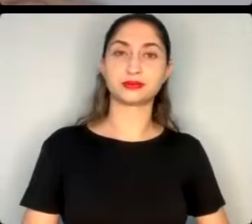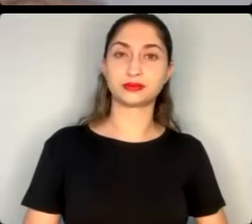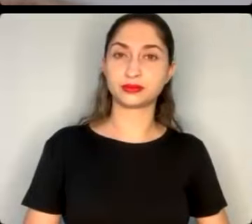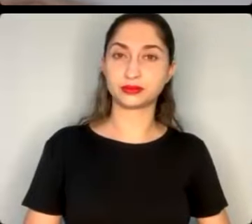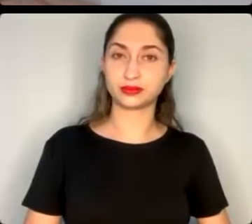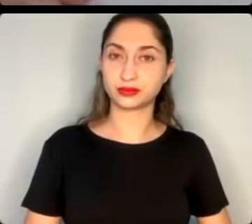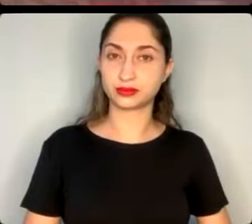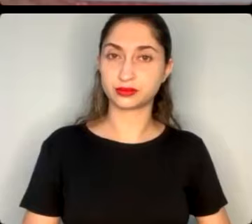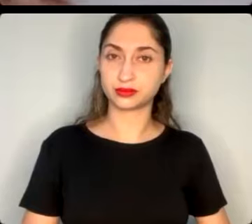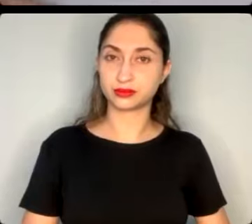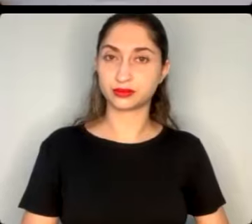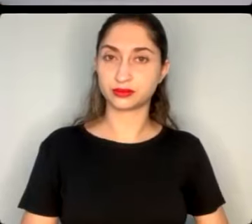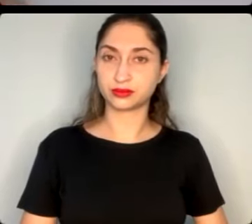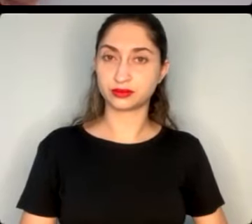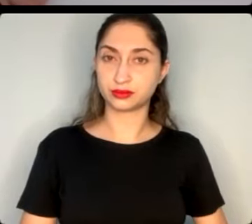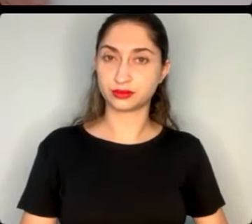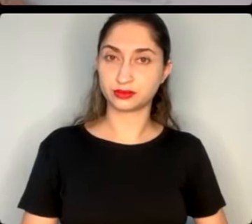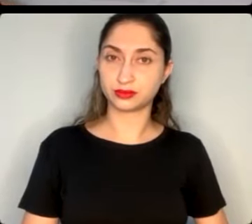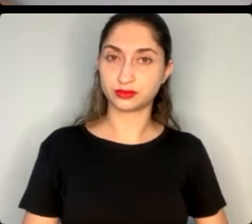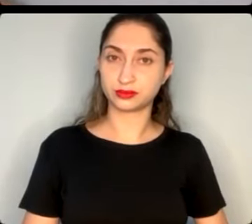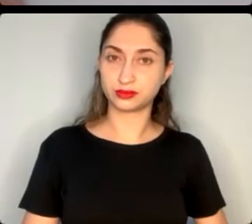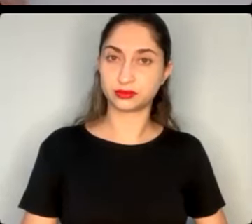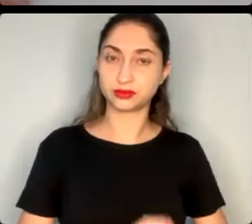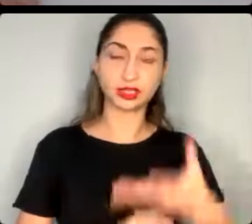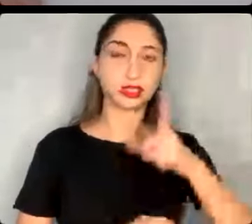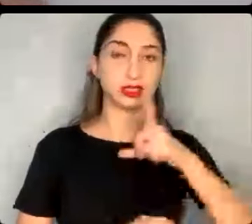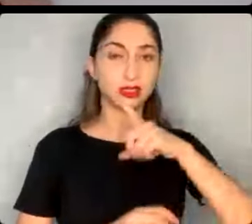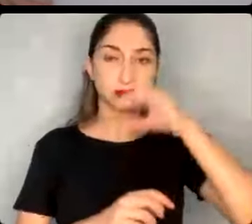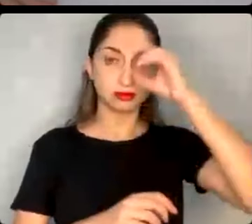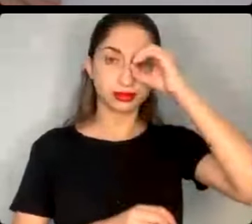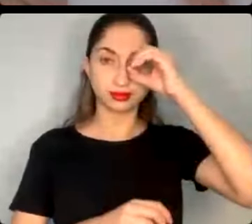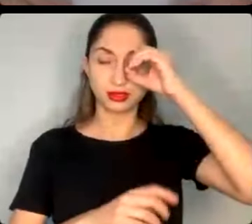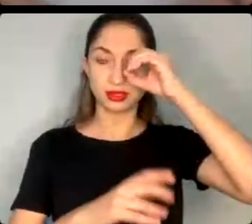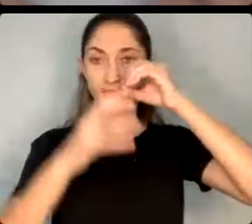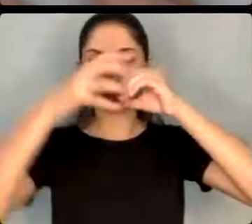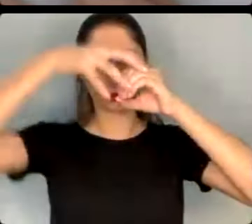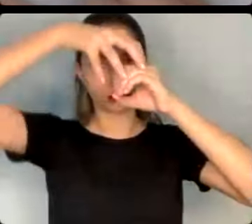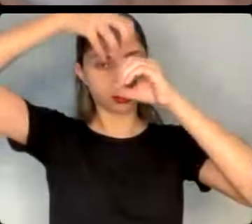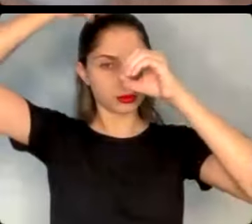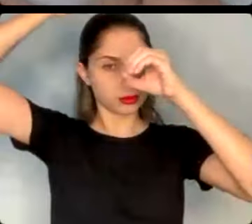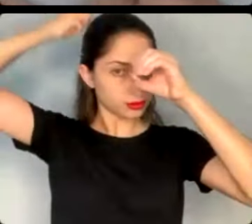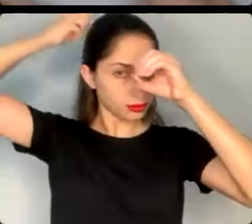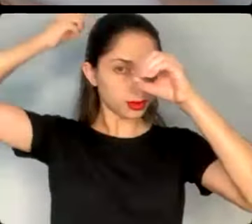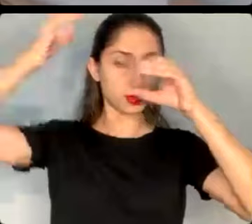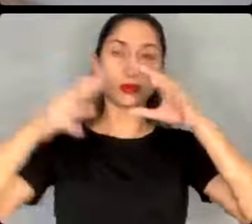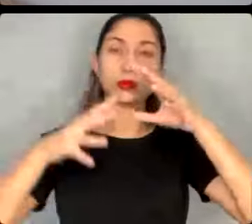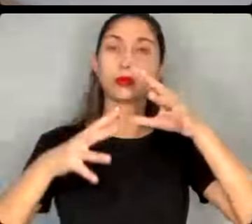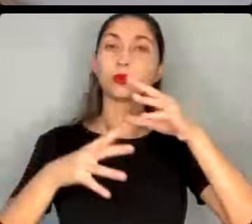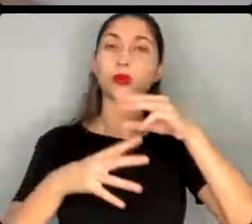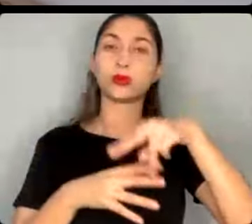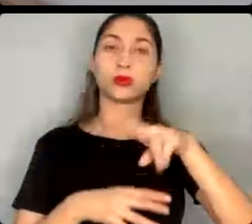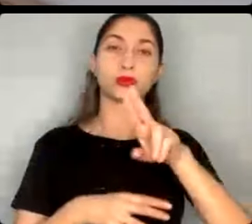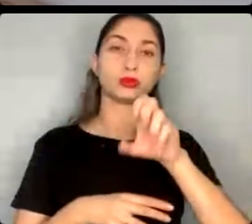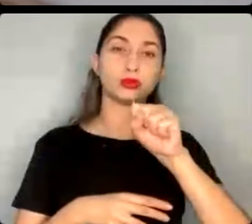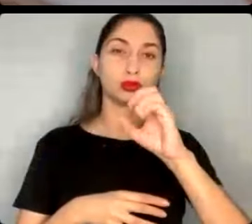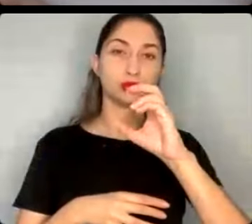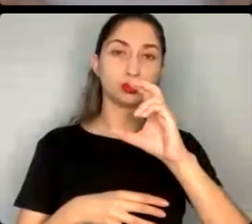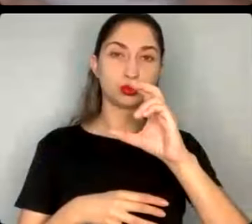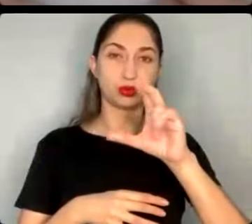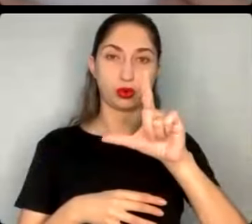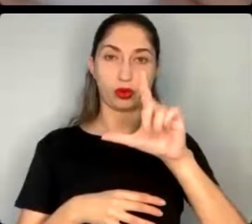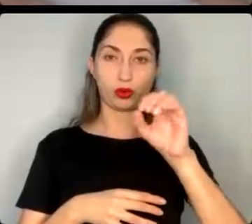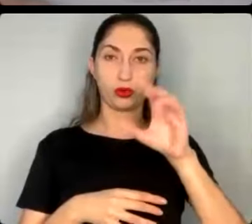indo em direção ao centro do esfenoide. Então, a gente tem o esfenoide como um divisor de